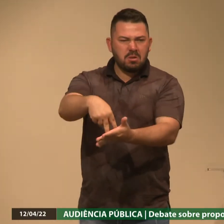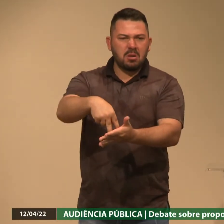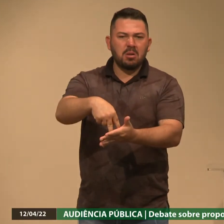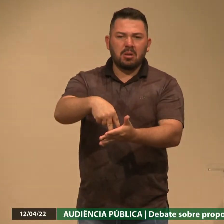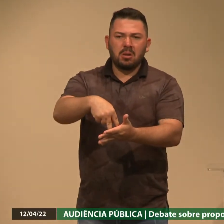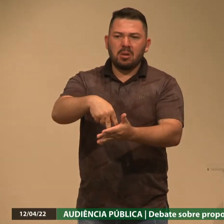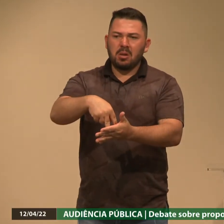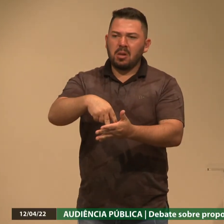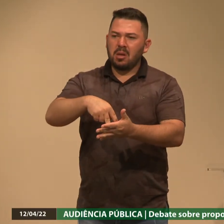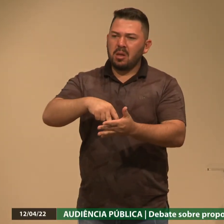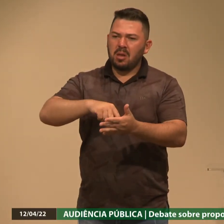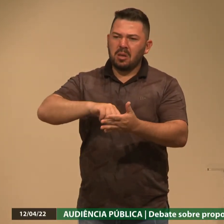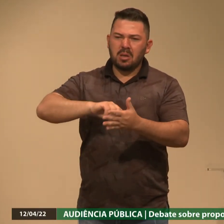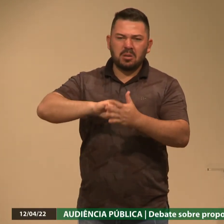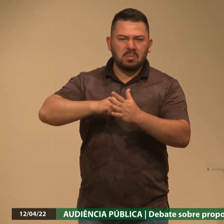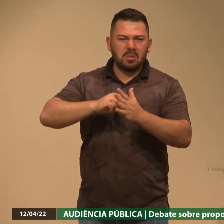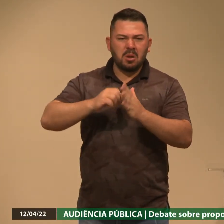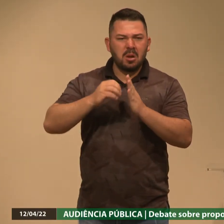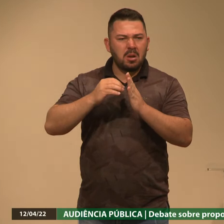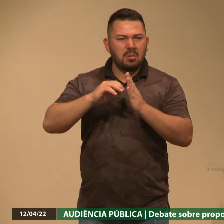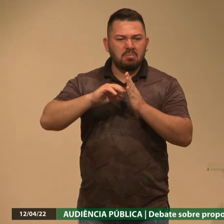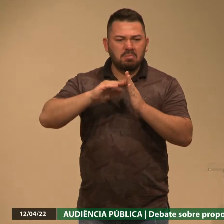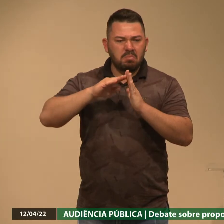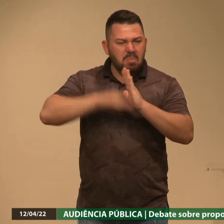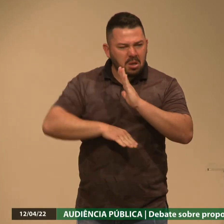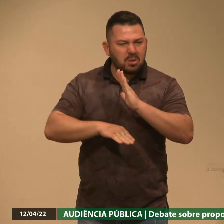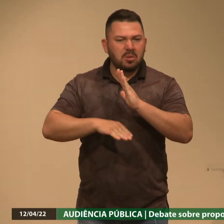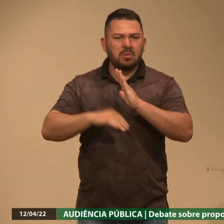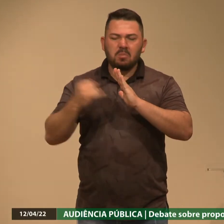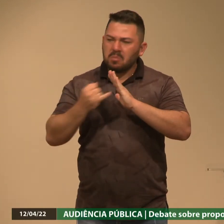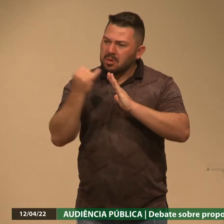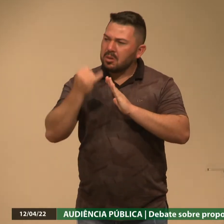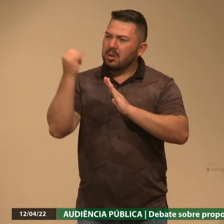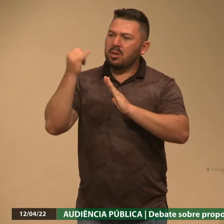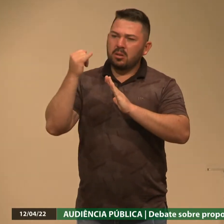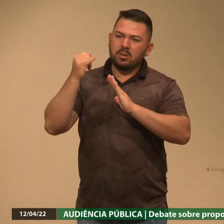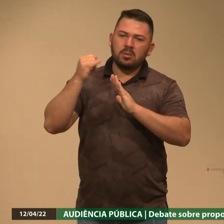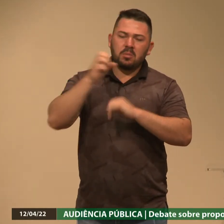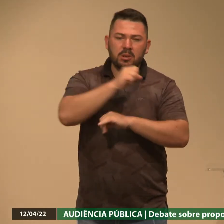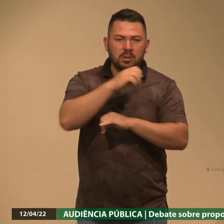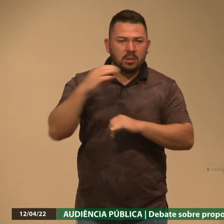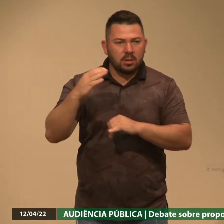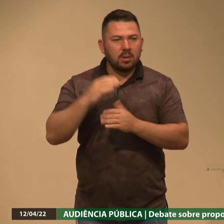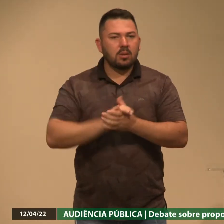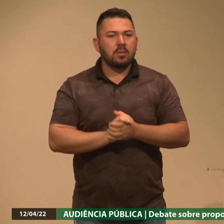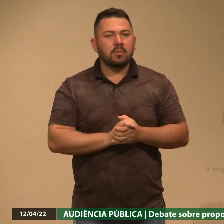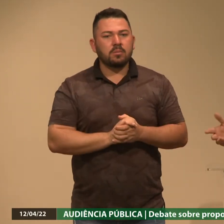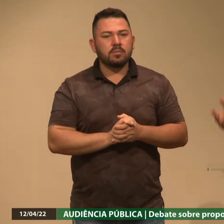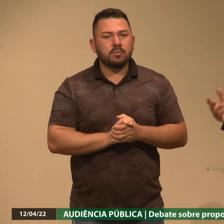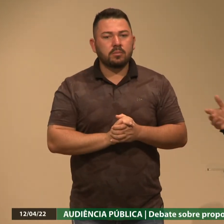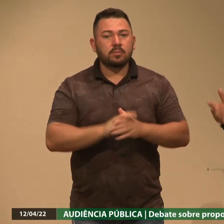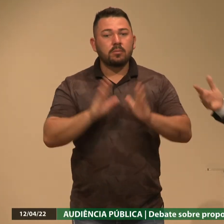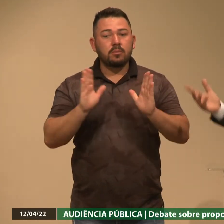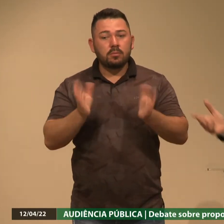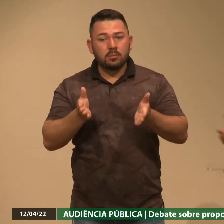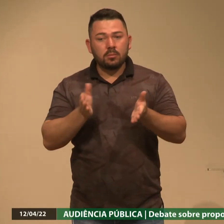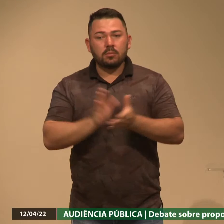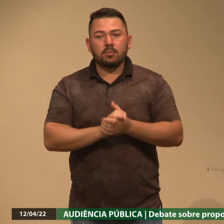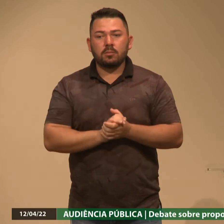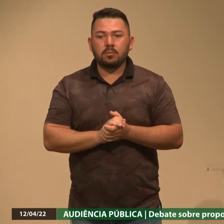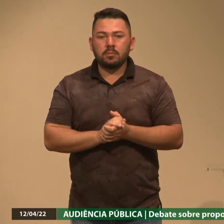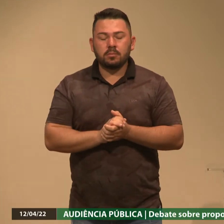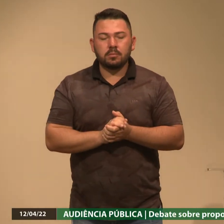desburocratizar ou fez tanto de importante para Santa Catarina e agora